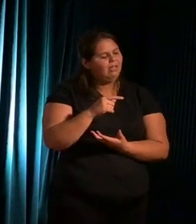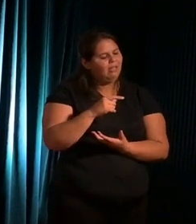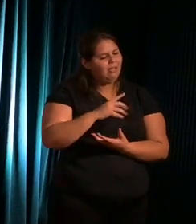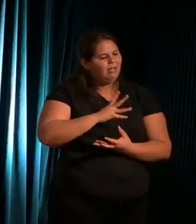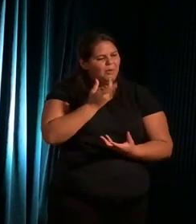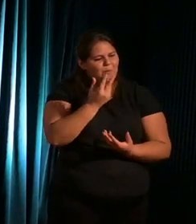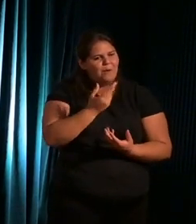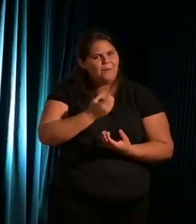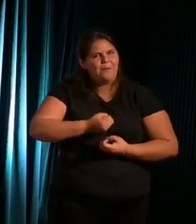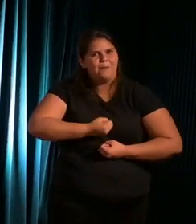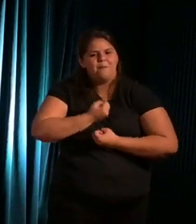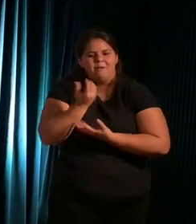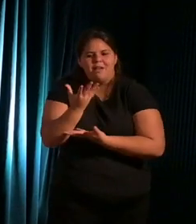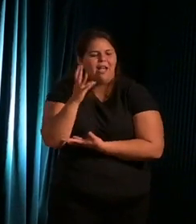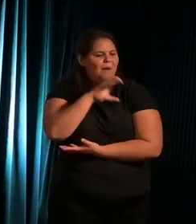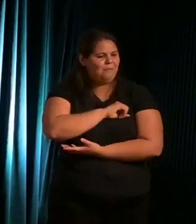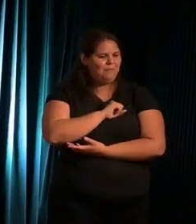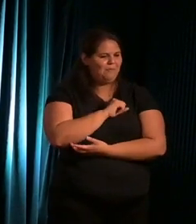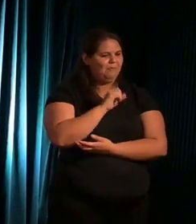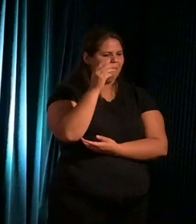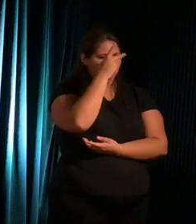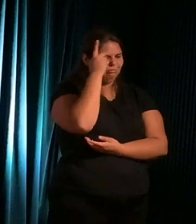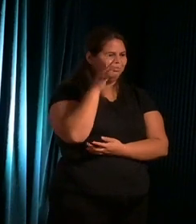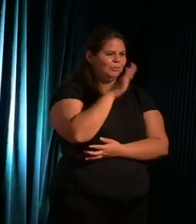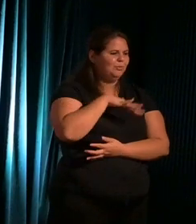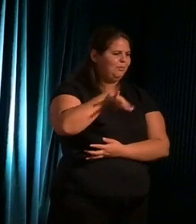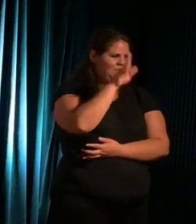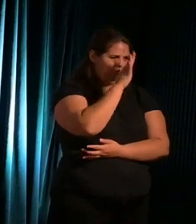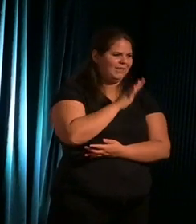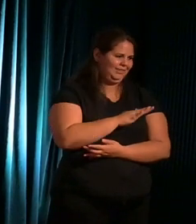Ela, conjuntamente com o Sérgio.